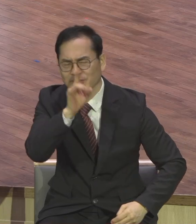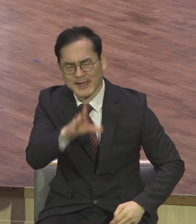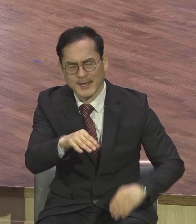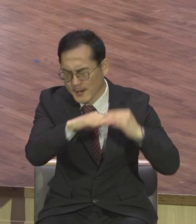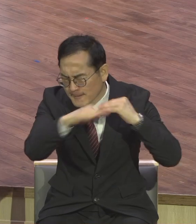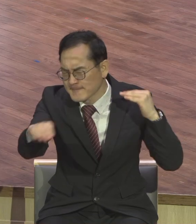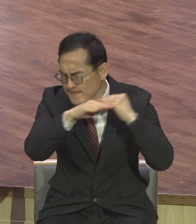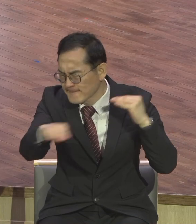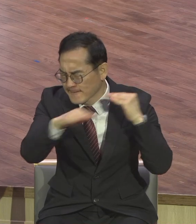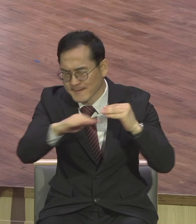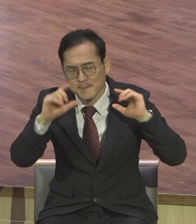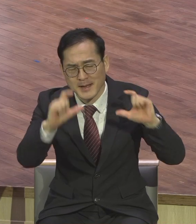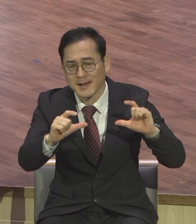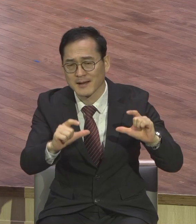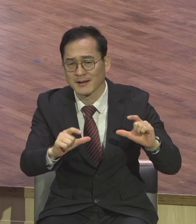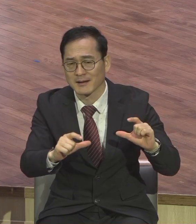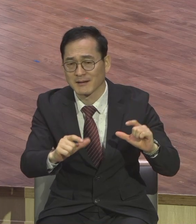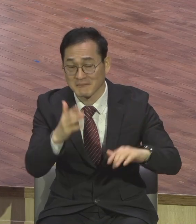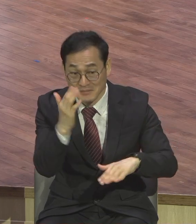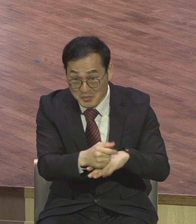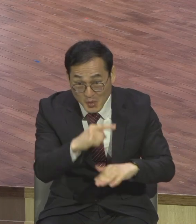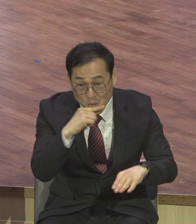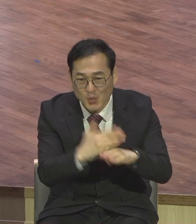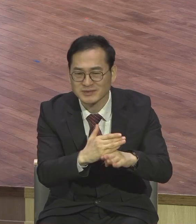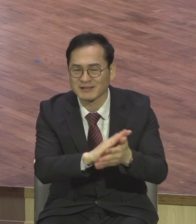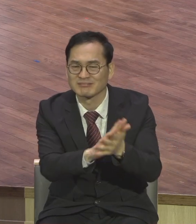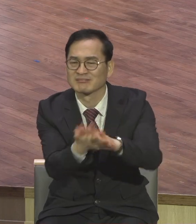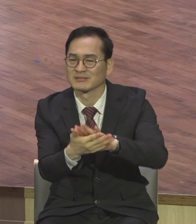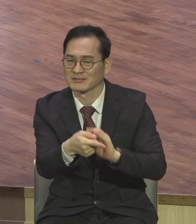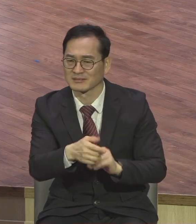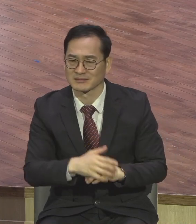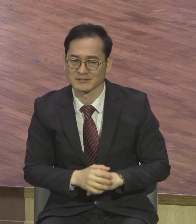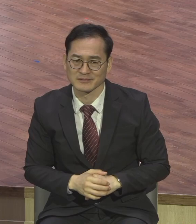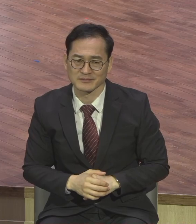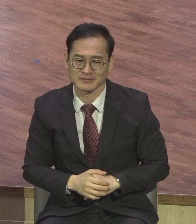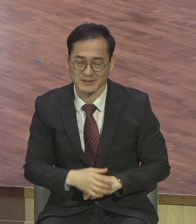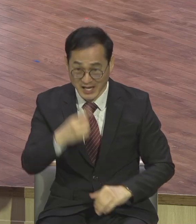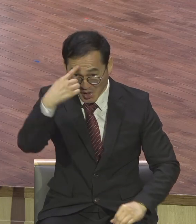사용을 잘 못해가지고 결국은 뭐요?